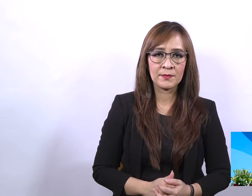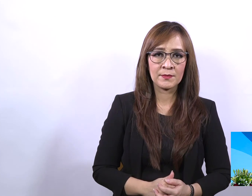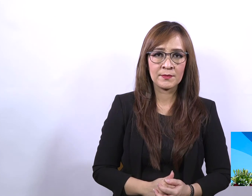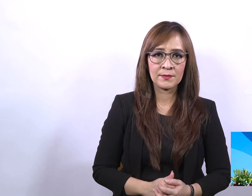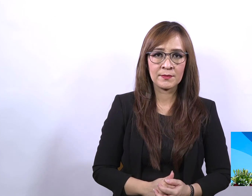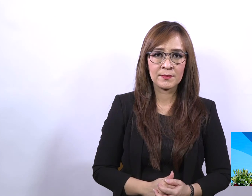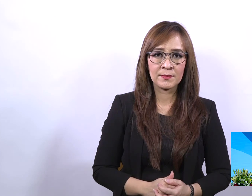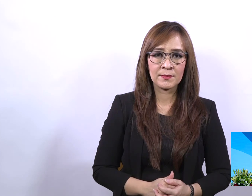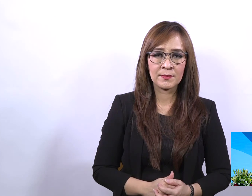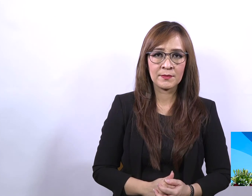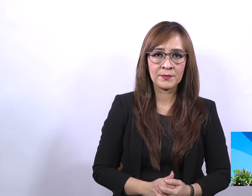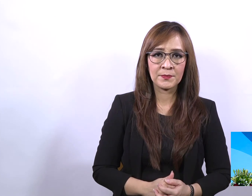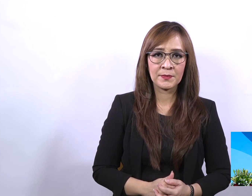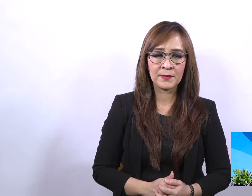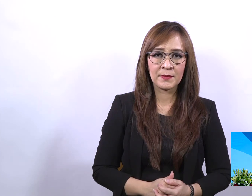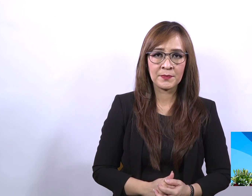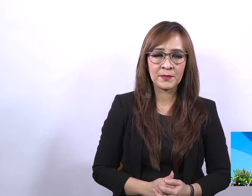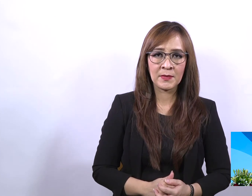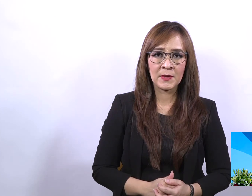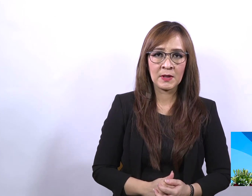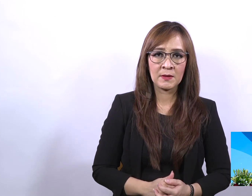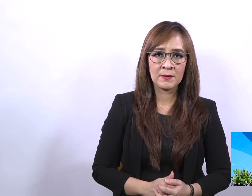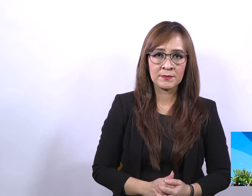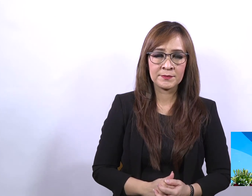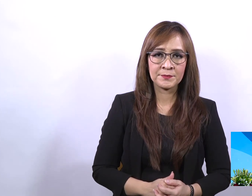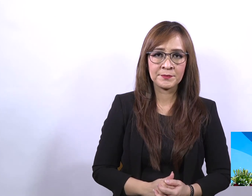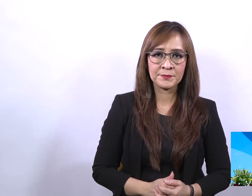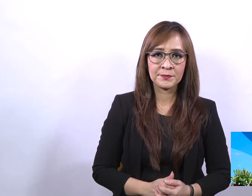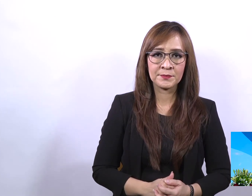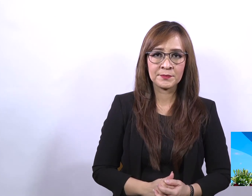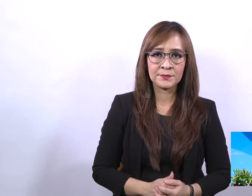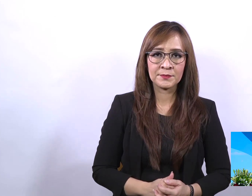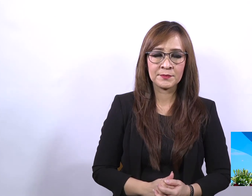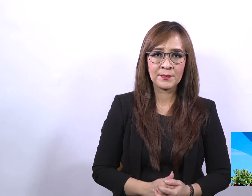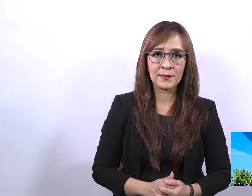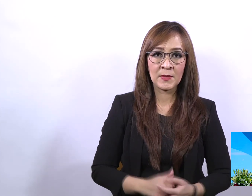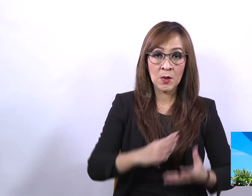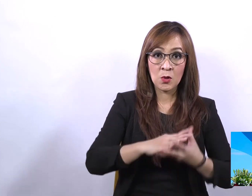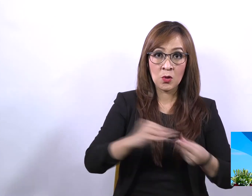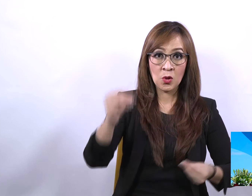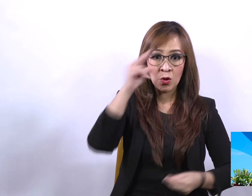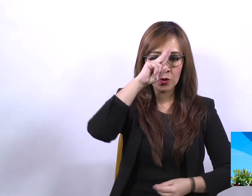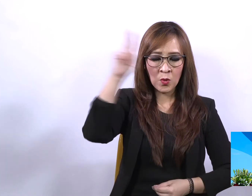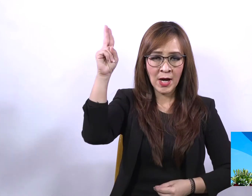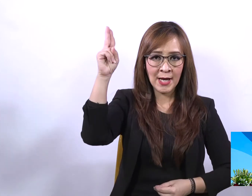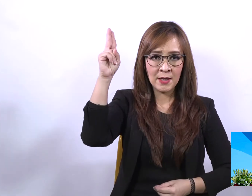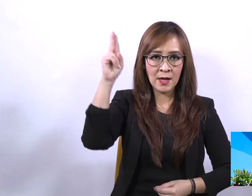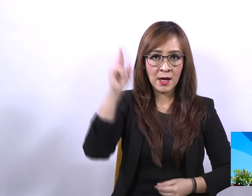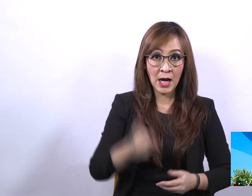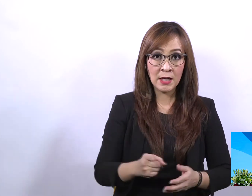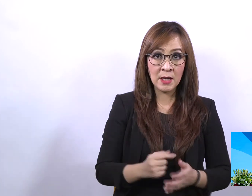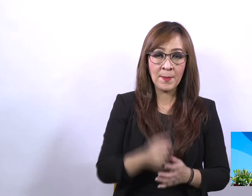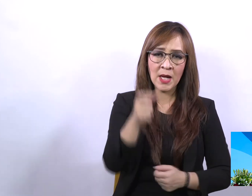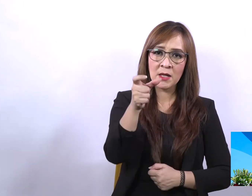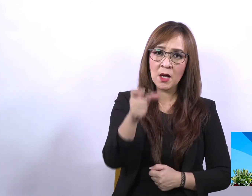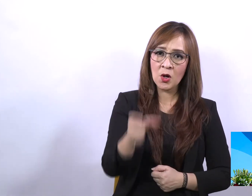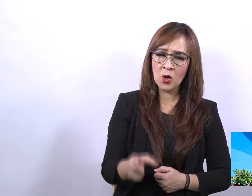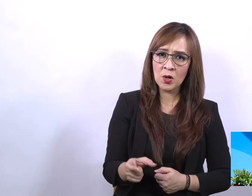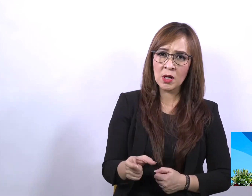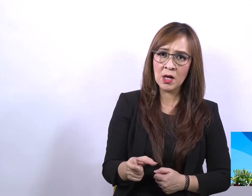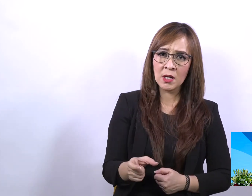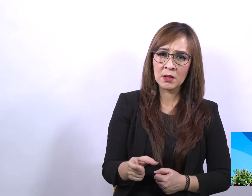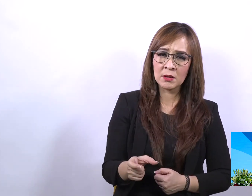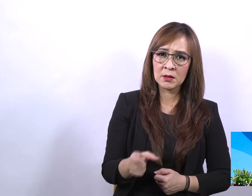Simpson seorang yang diurapi Tuhan nge-rap Tuhan ada padanya Hai